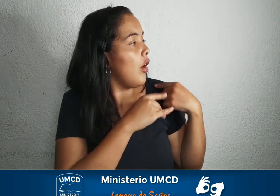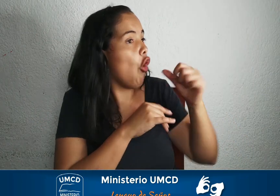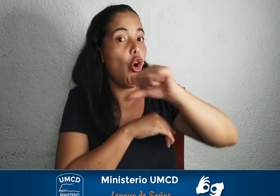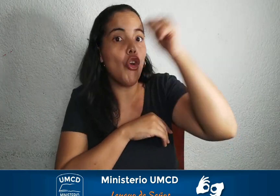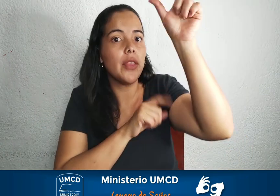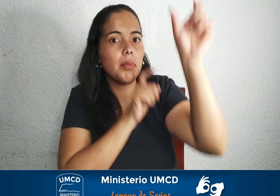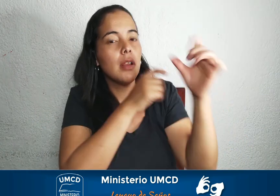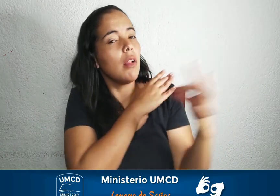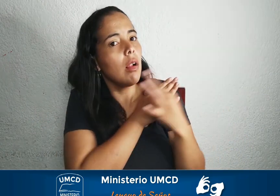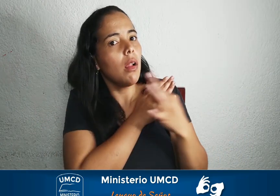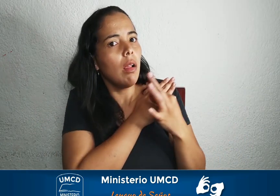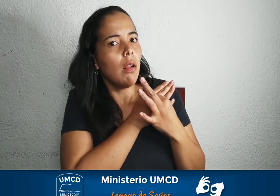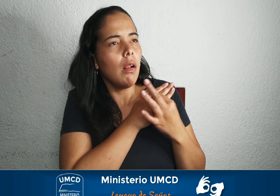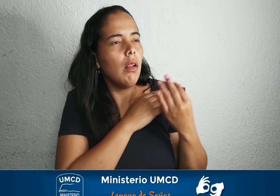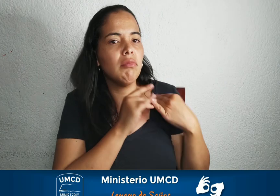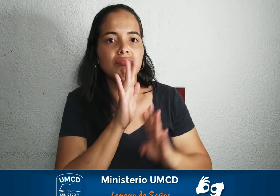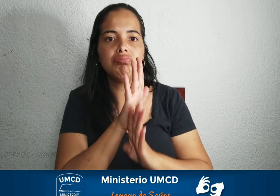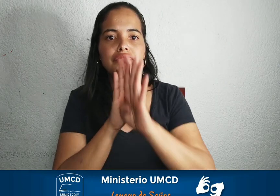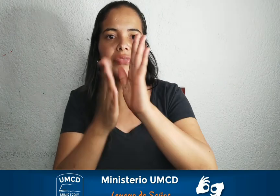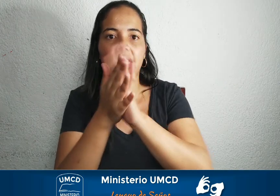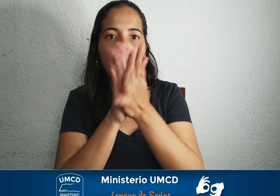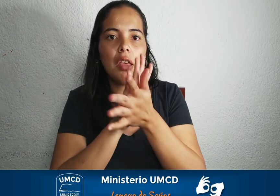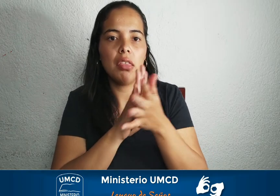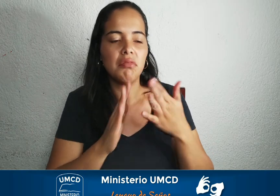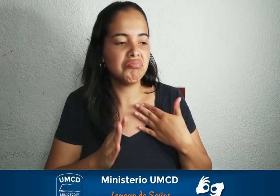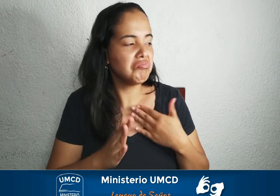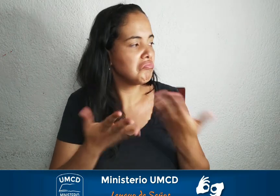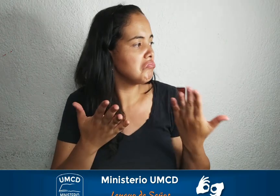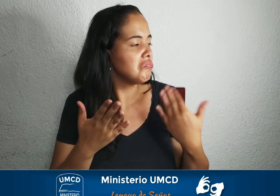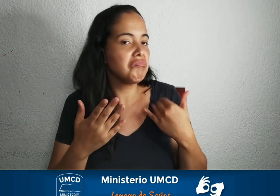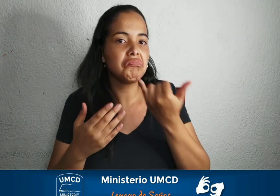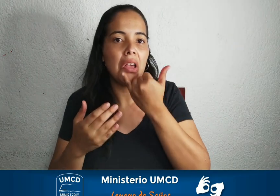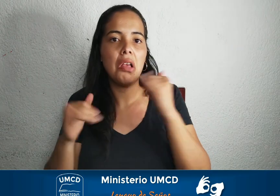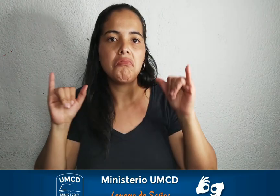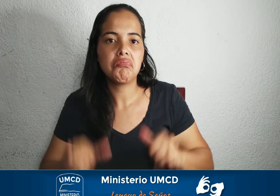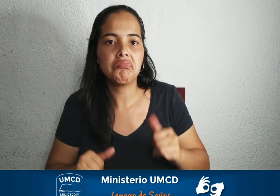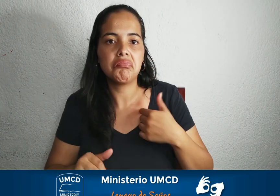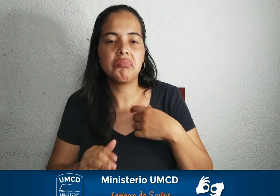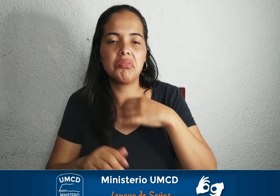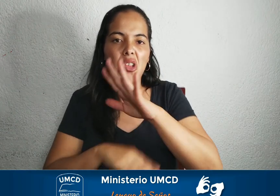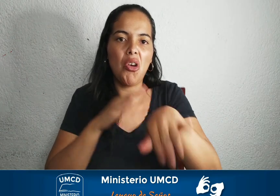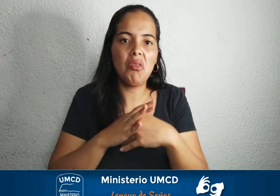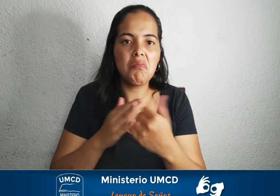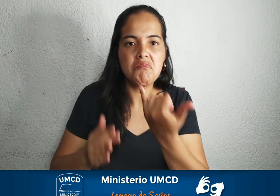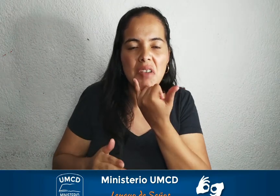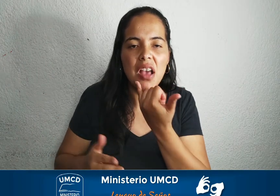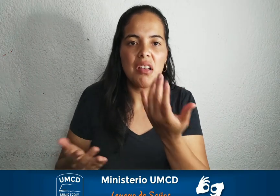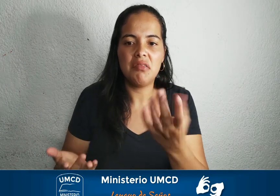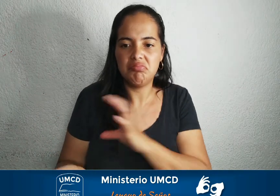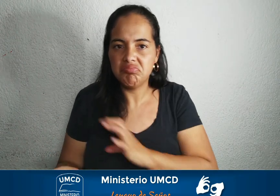la enseñanza que otras personas han tenido en su vida. Y les dice en el versículo